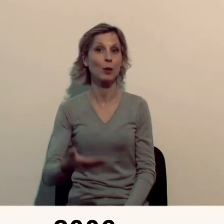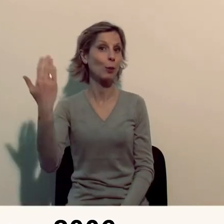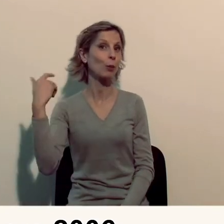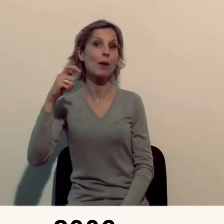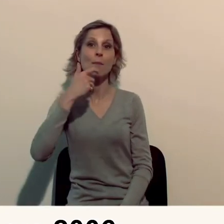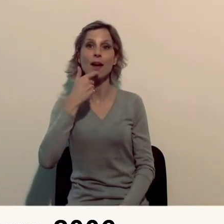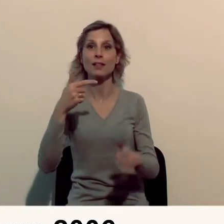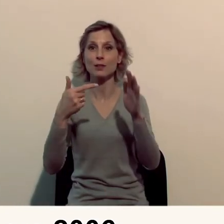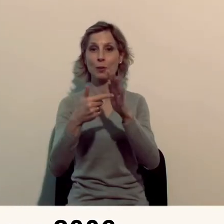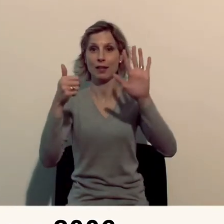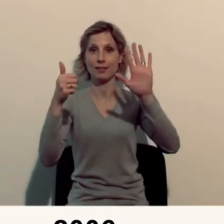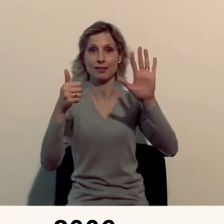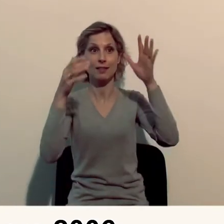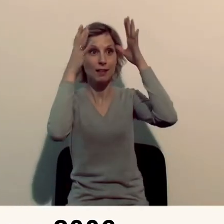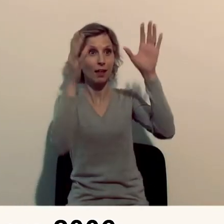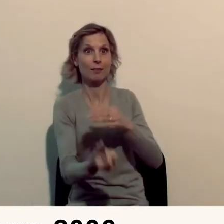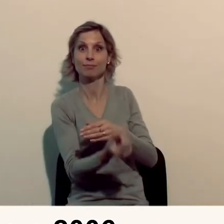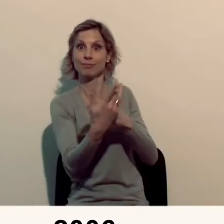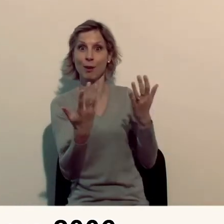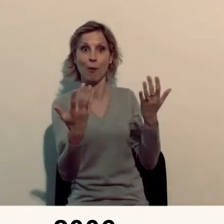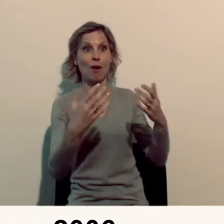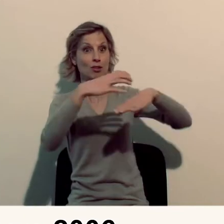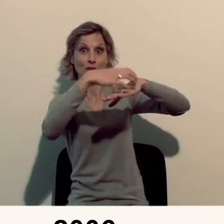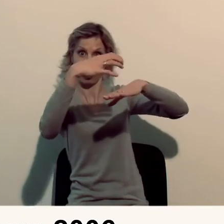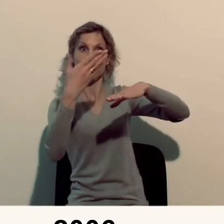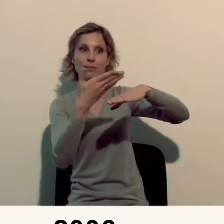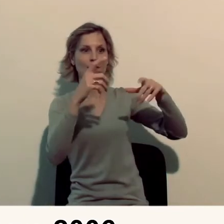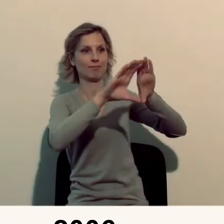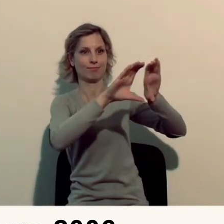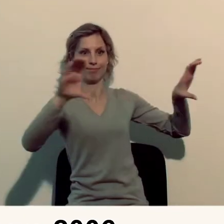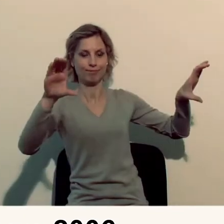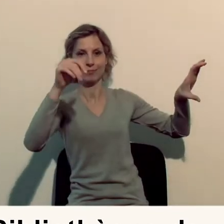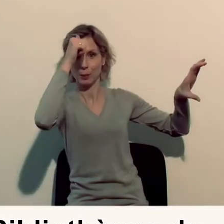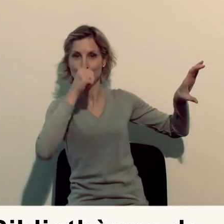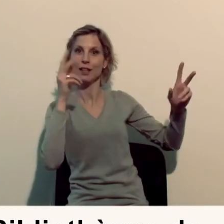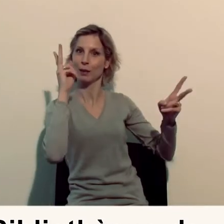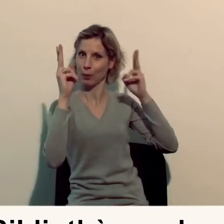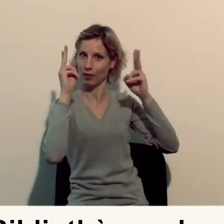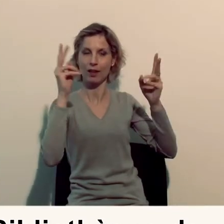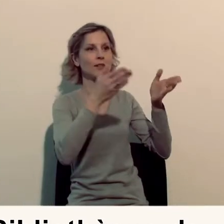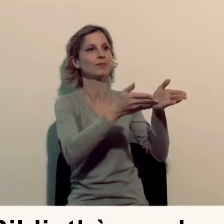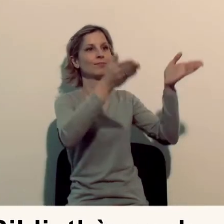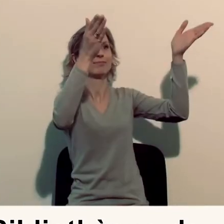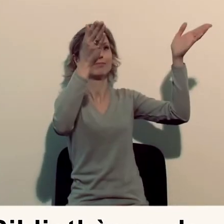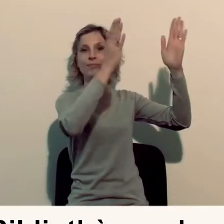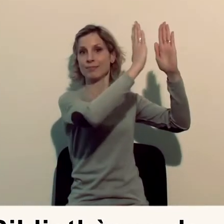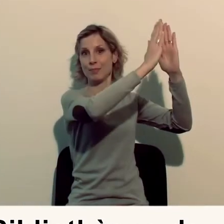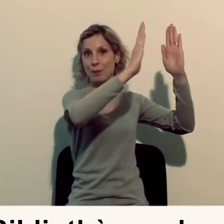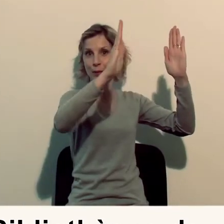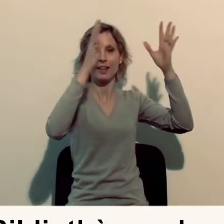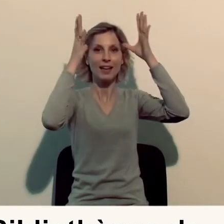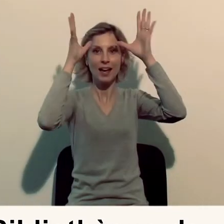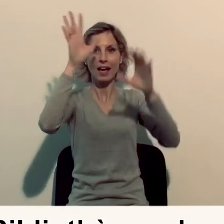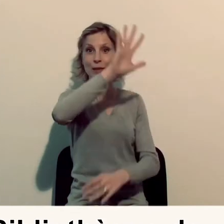A Rennes, depuis mars 2006, les champs libres réunissent le musée de Bretagne, la bibliothèque de Rennes-Métropole et l'espace des sciences.